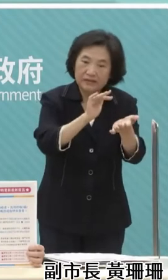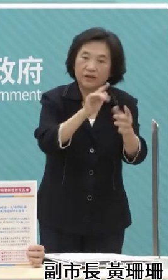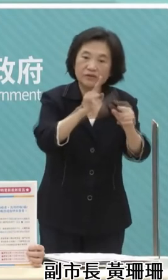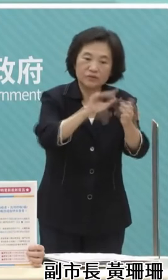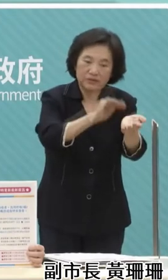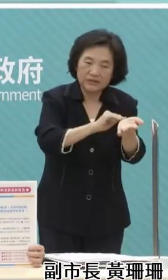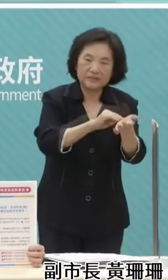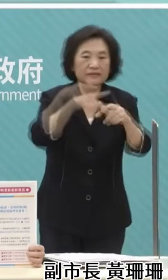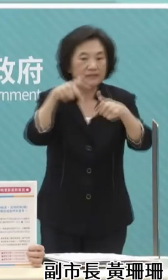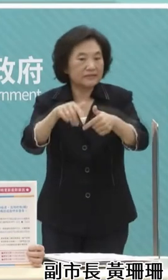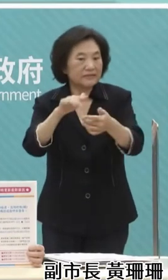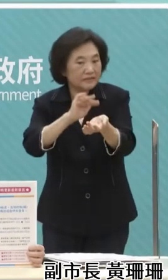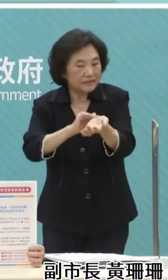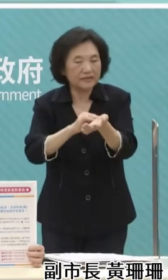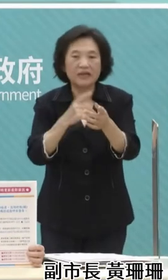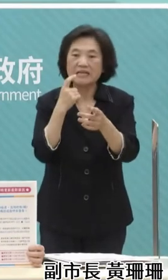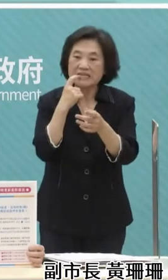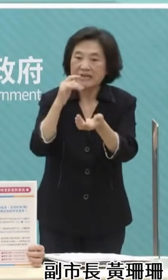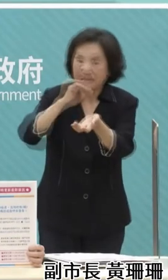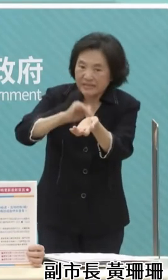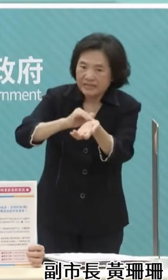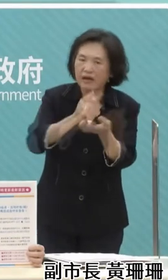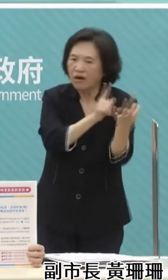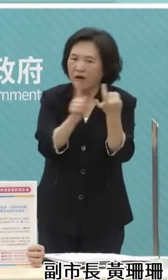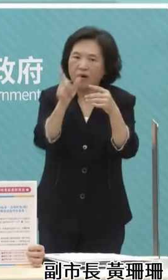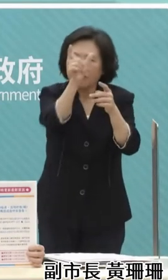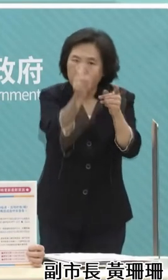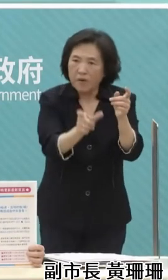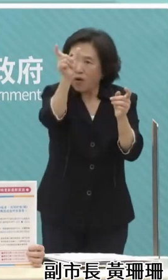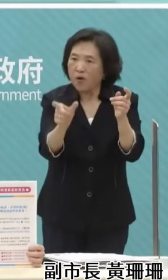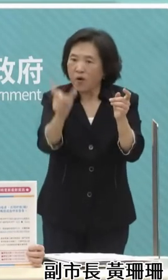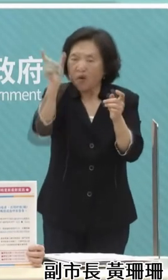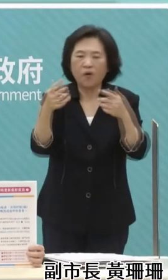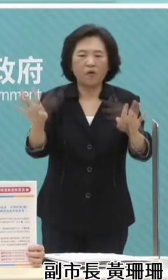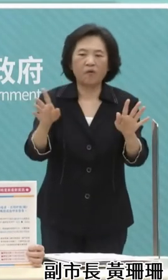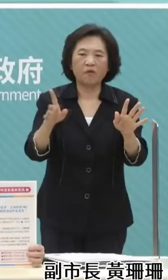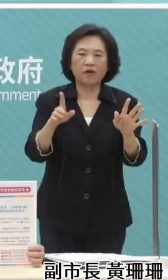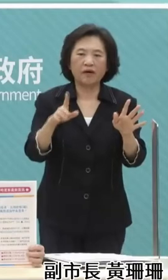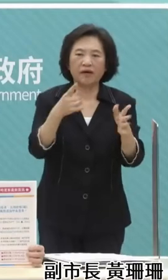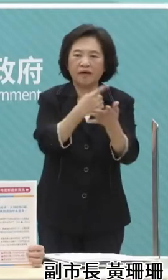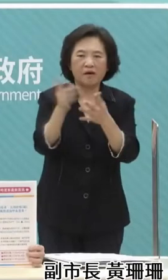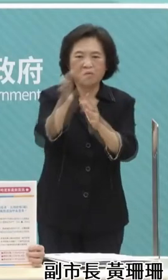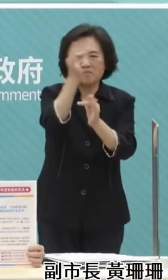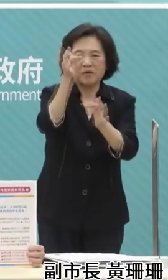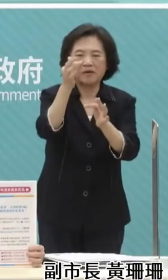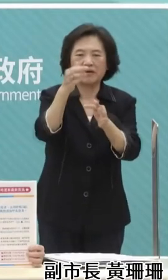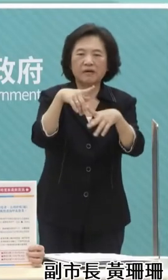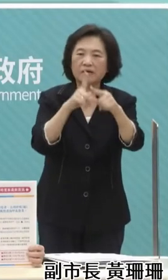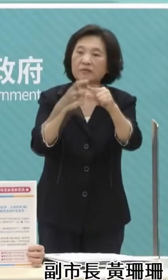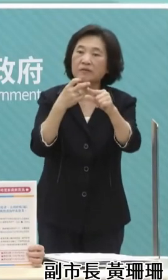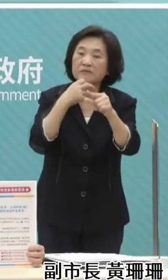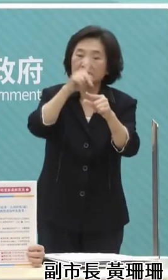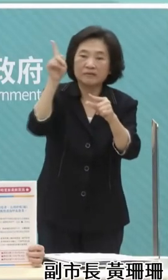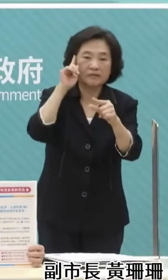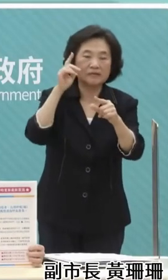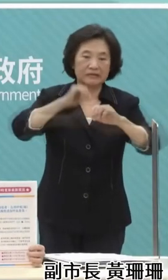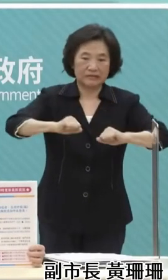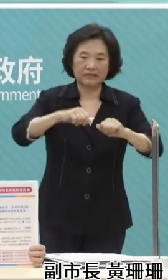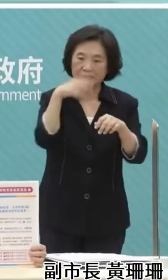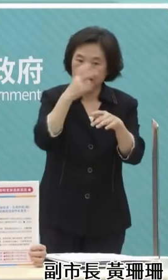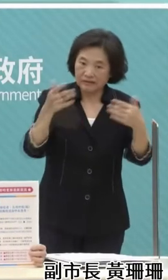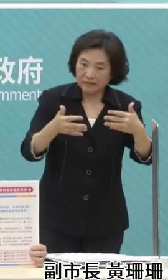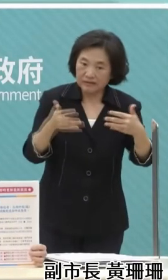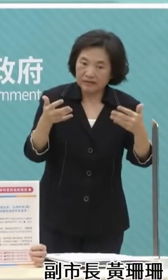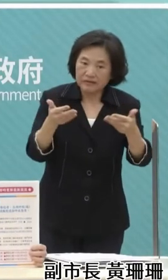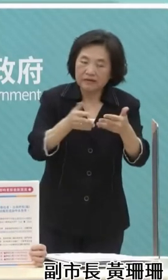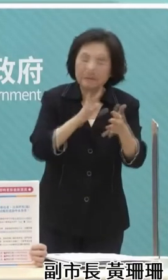甚至你可能要看牙齿也可以看到牙医诊所的名单，都可以透过这个系统，还有中央的健康医友 APP， 还有我